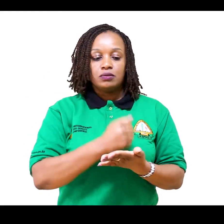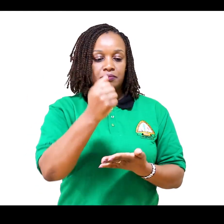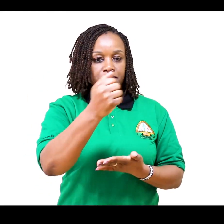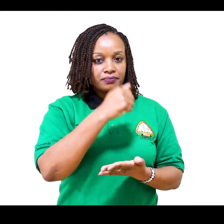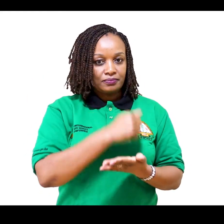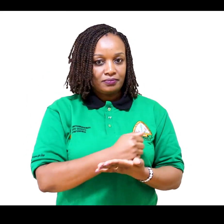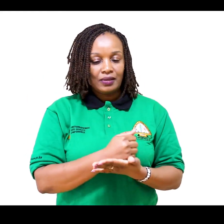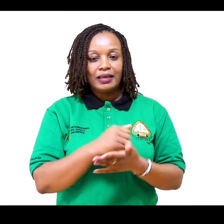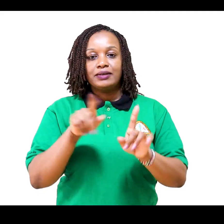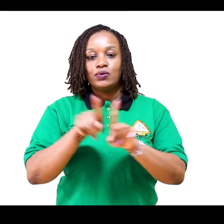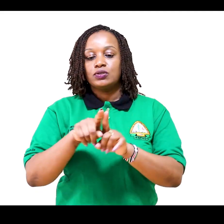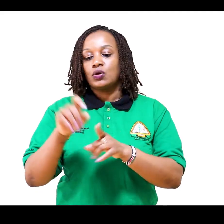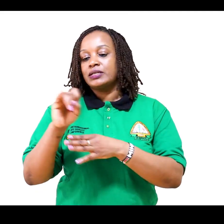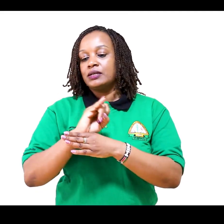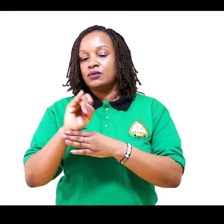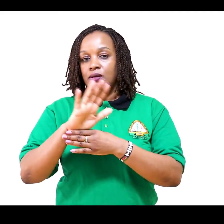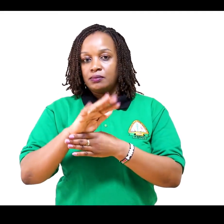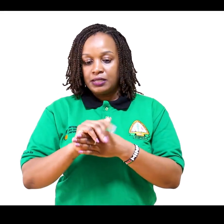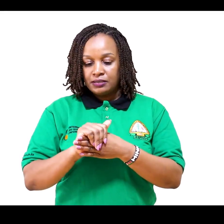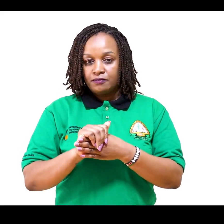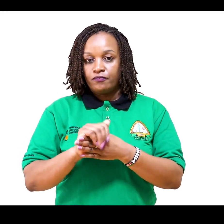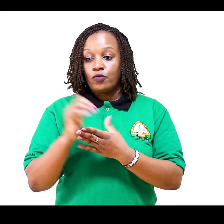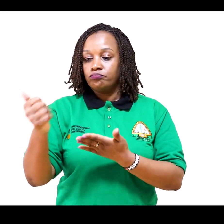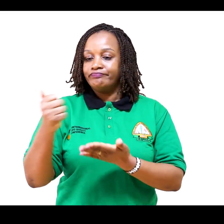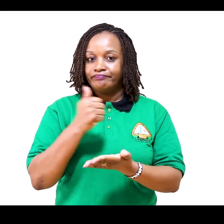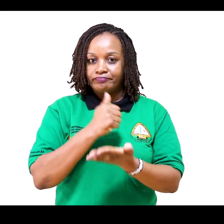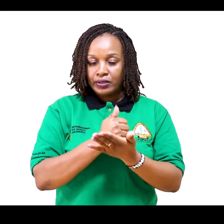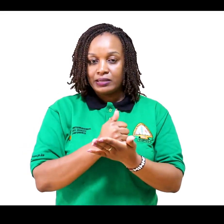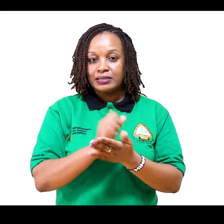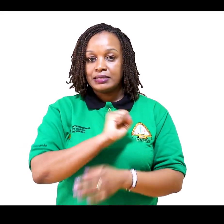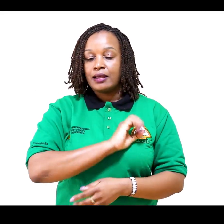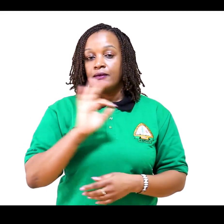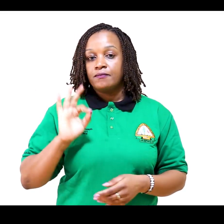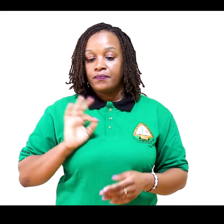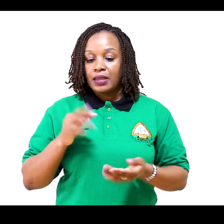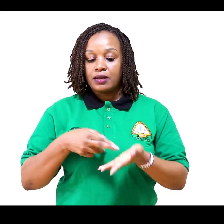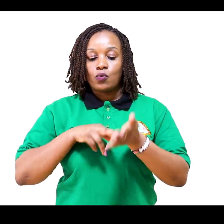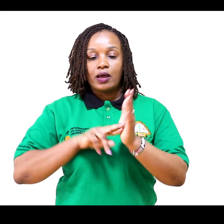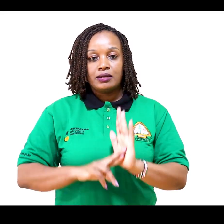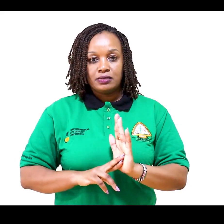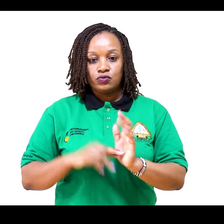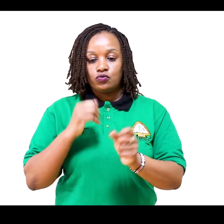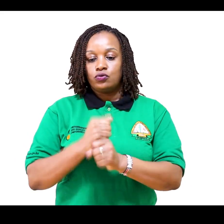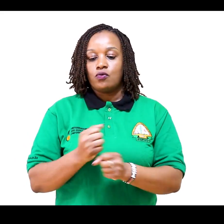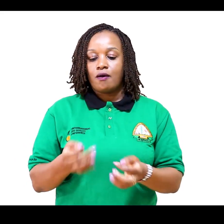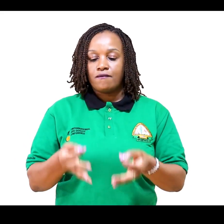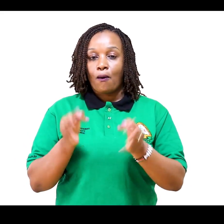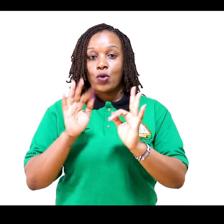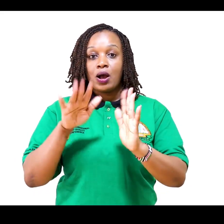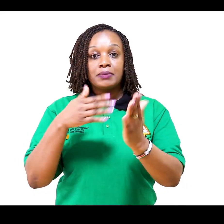Ajira na ambatanisho la viwanda. Kwa kuajiri wafanyikazi, hitaji ni kutuma maombi rasmi kulingana